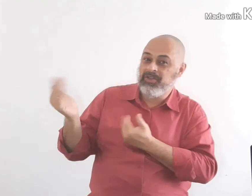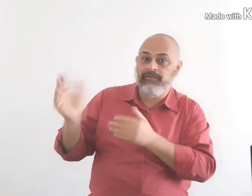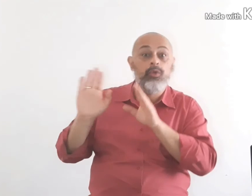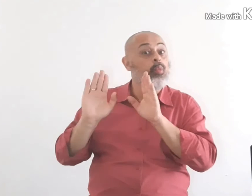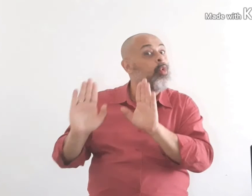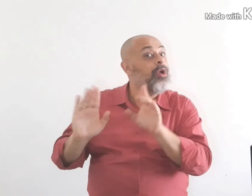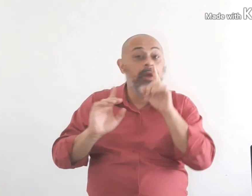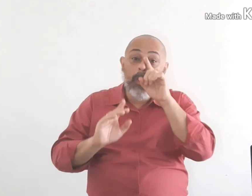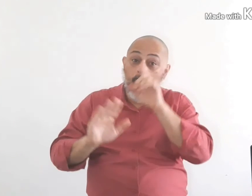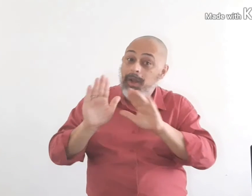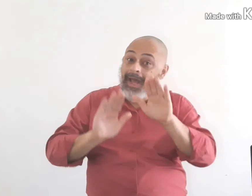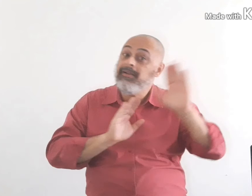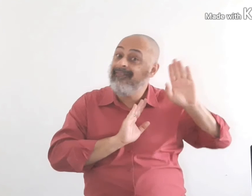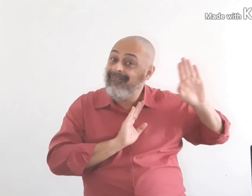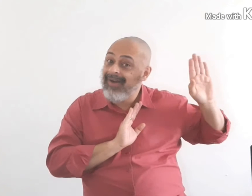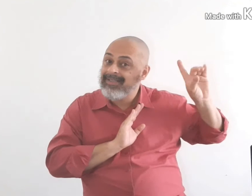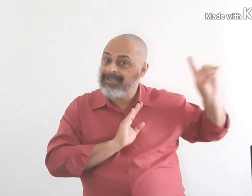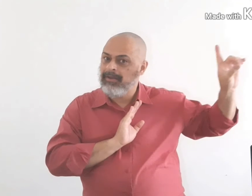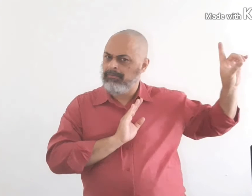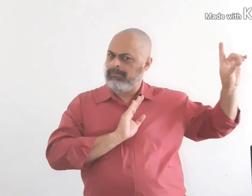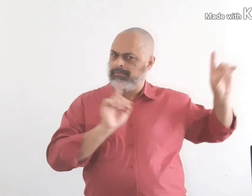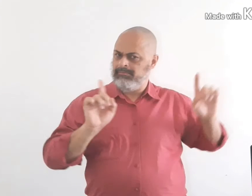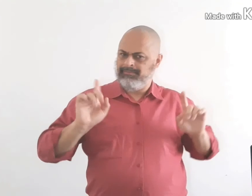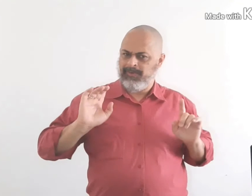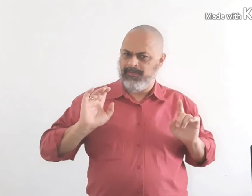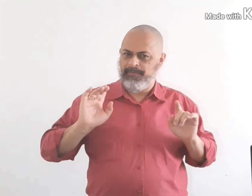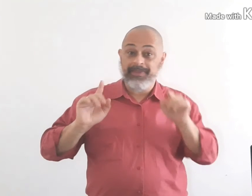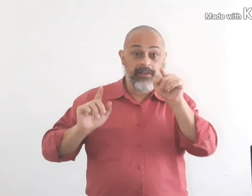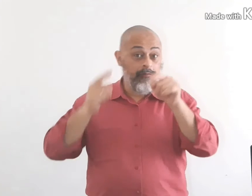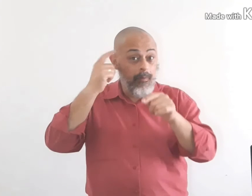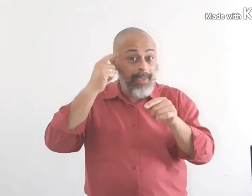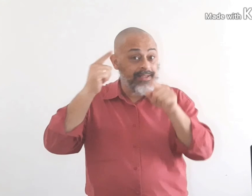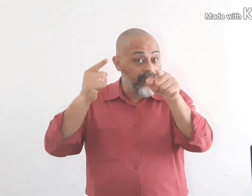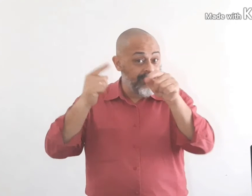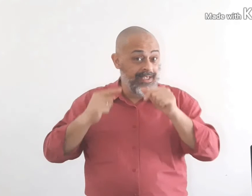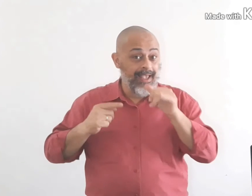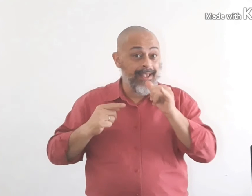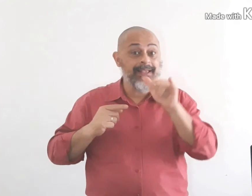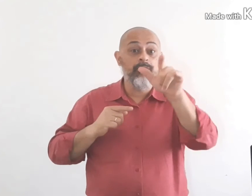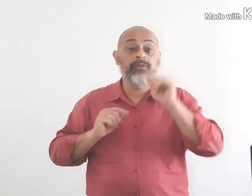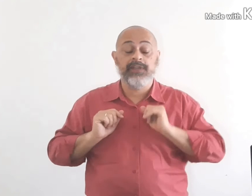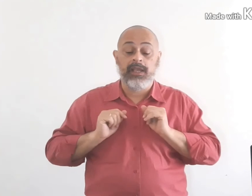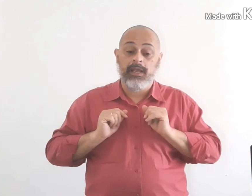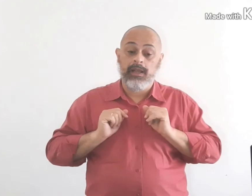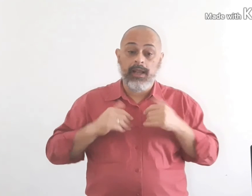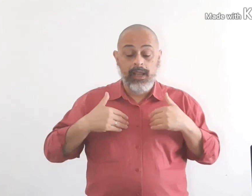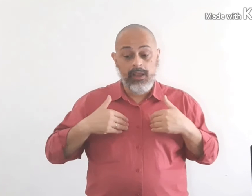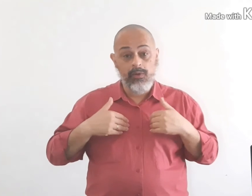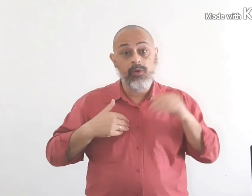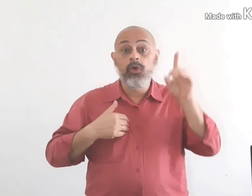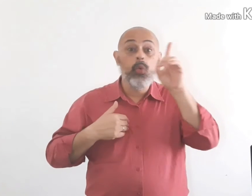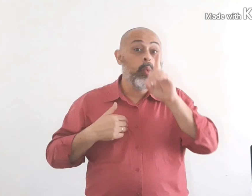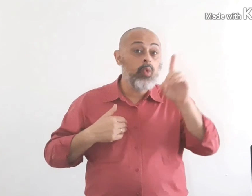Timóteo. Quais são os nossos ídolos? Nosso lazer? Você não serve ao Senhor porque você precisa andar de bike no